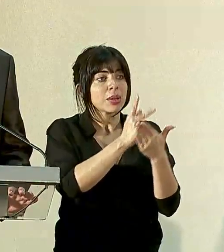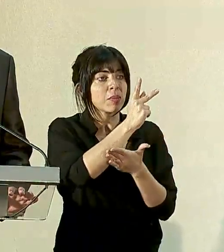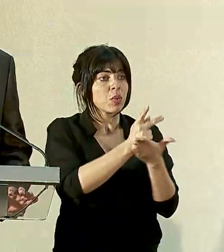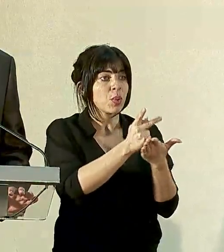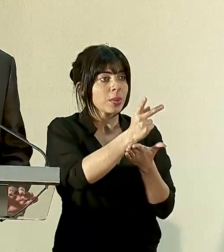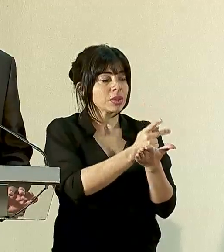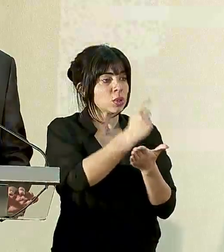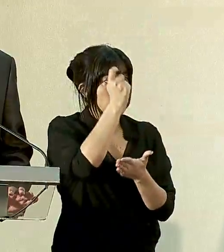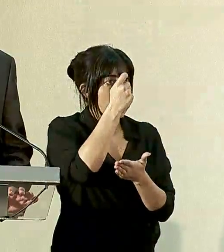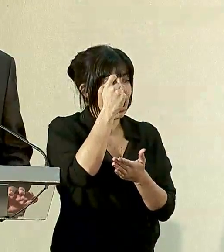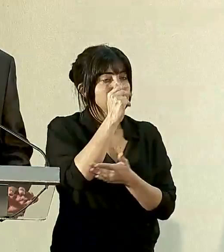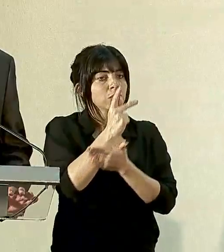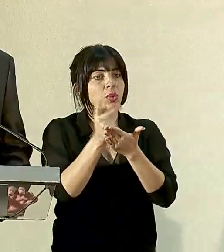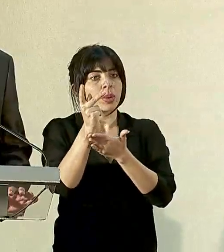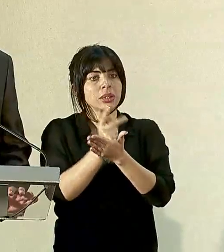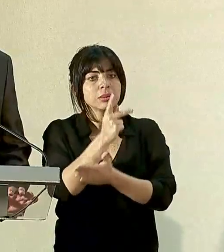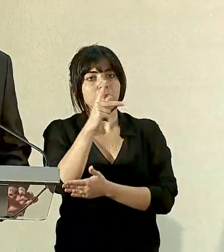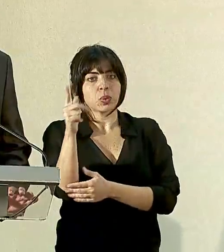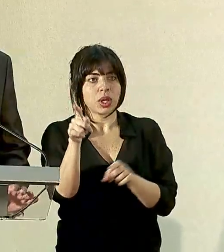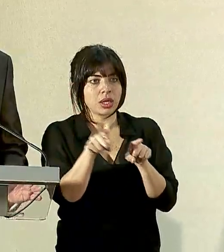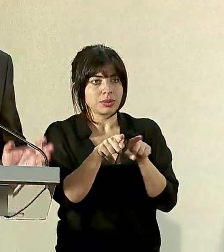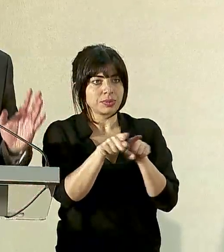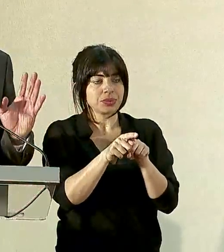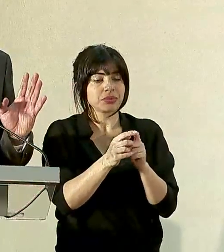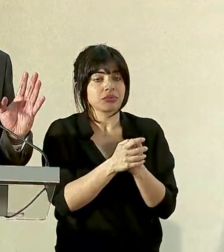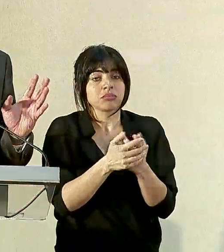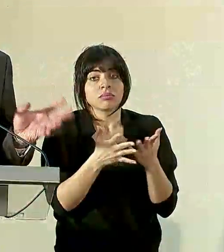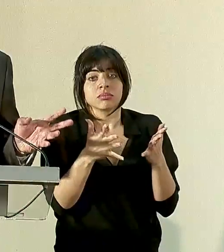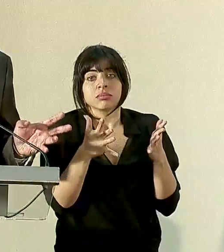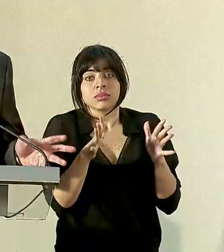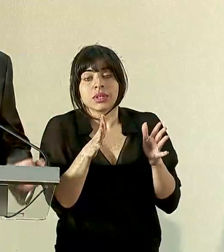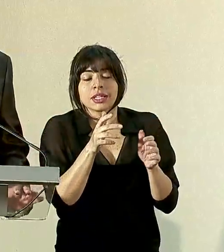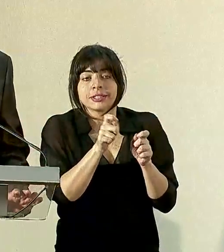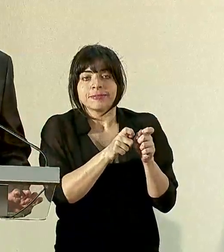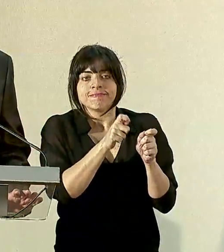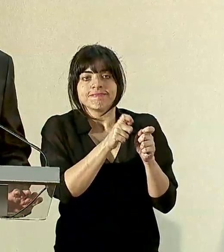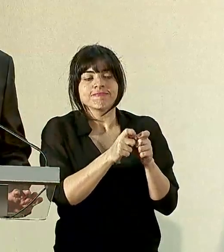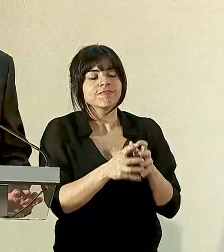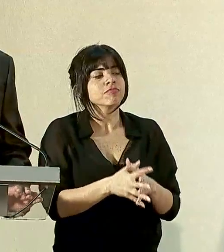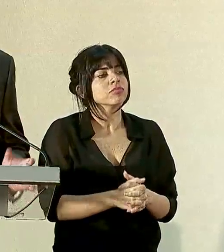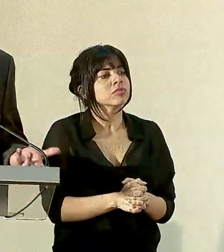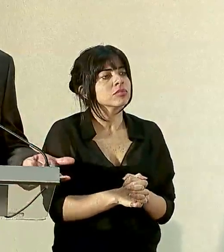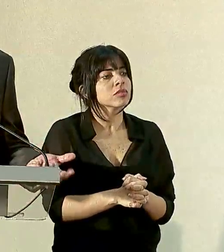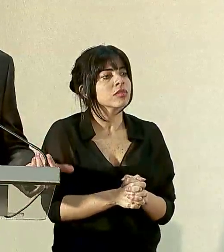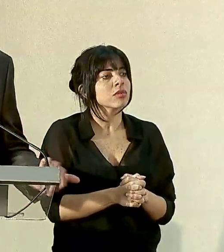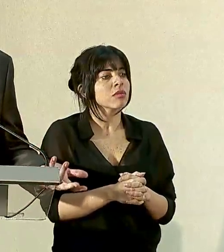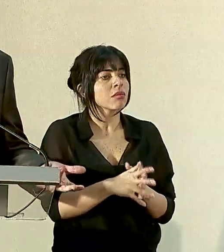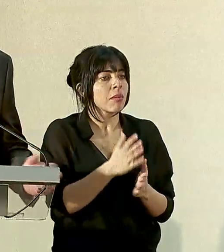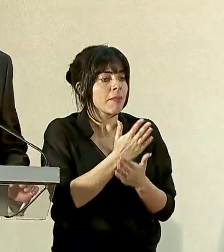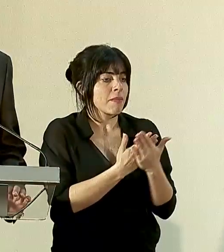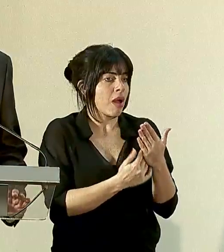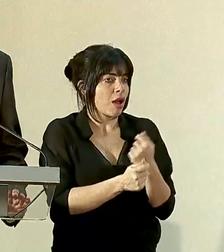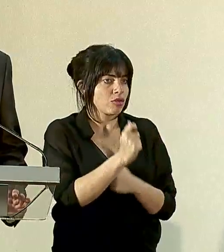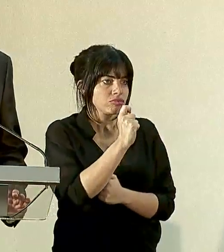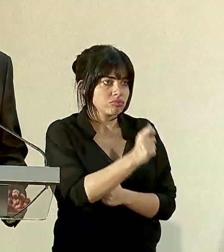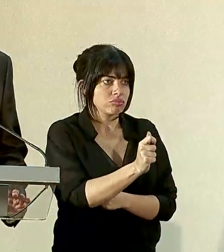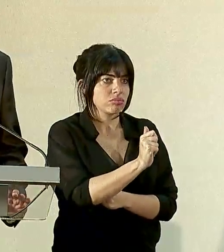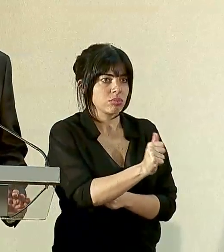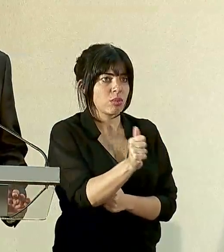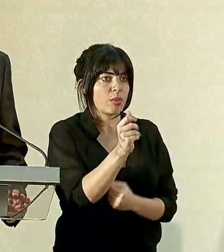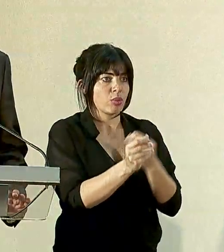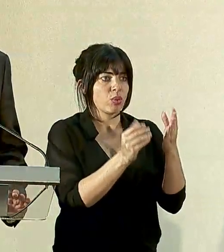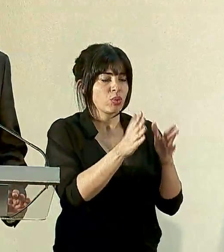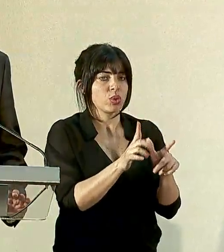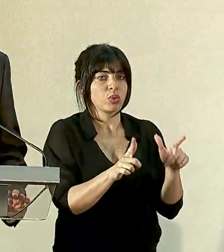provincia de Guanacaste como de Punta Arenas. Ya propiamente en la mano ya de los productores